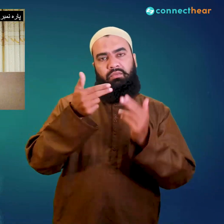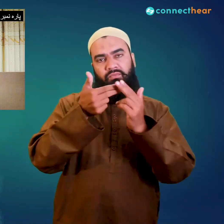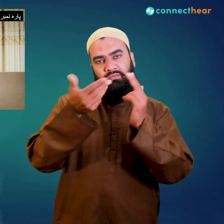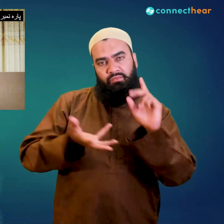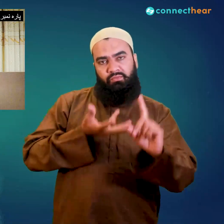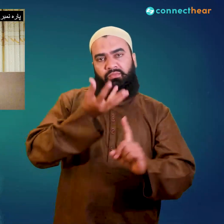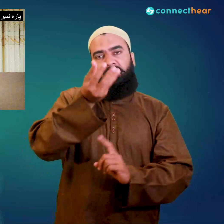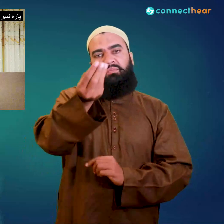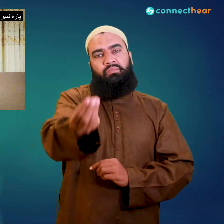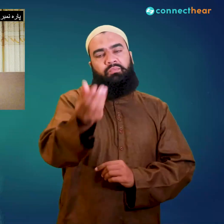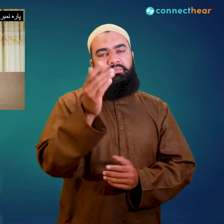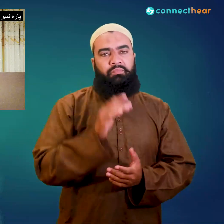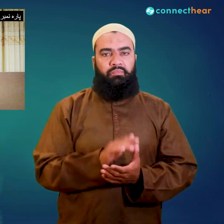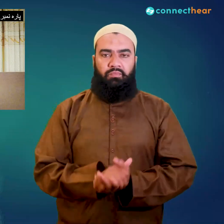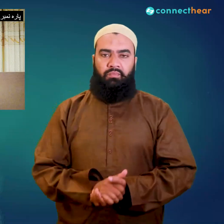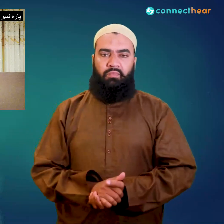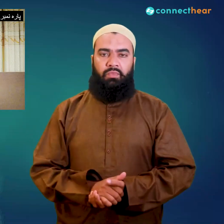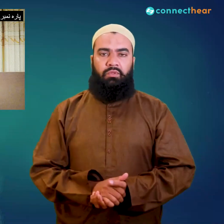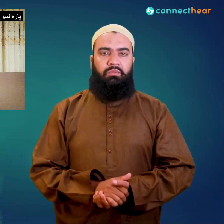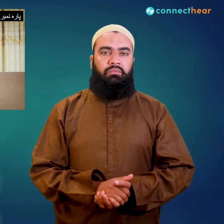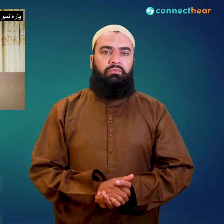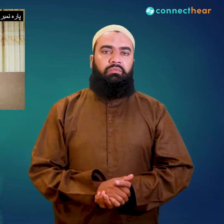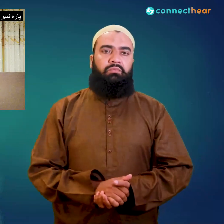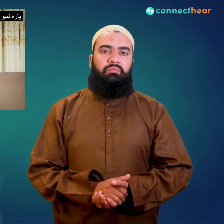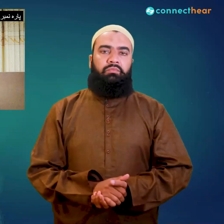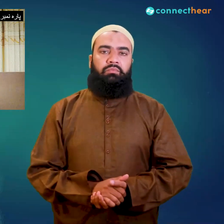کا خلاصہ آپ حضرات کی خدمت میں پیش ہے۔